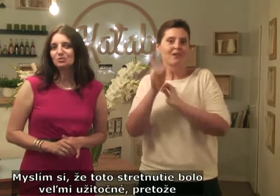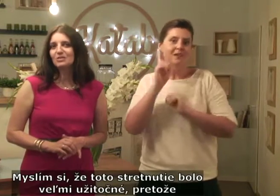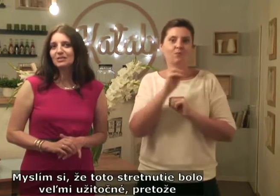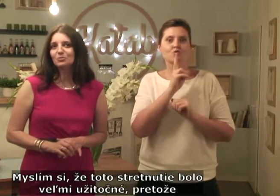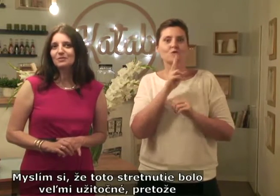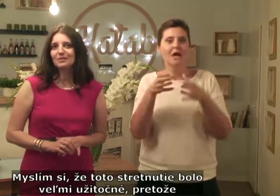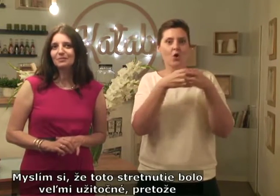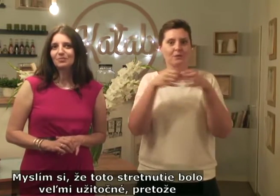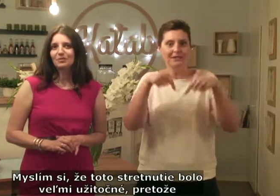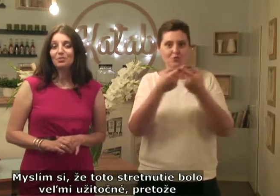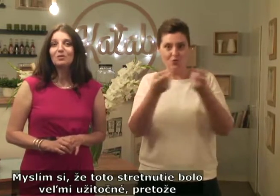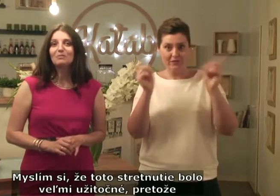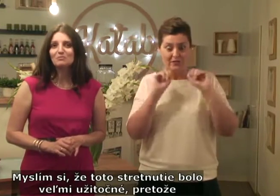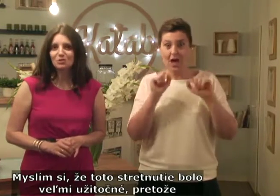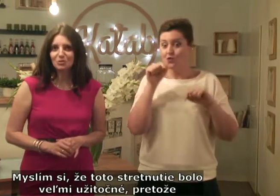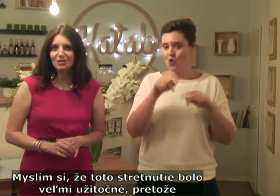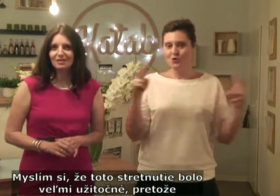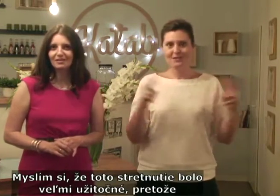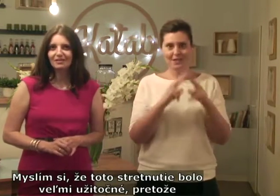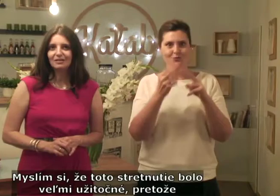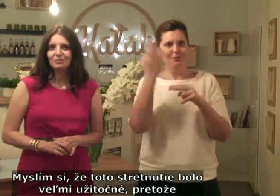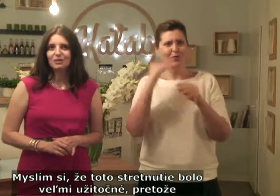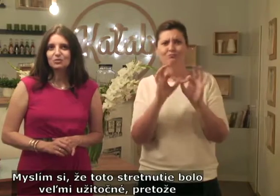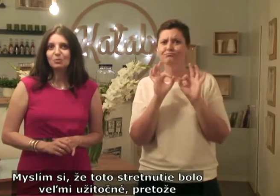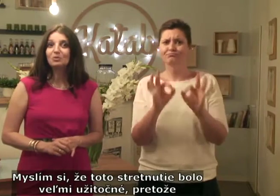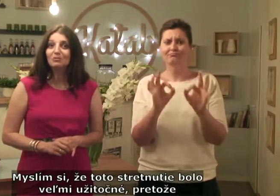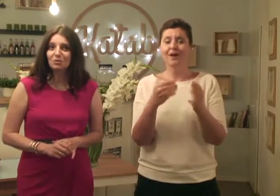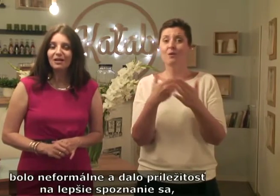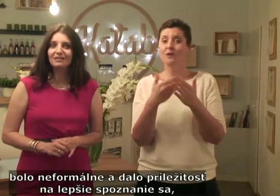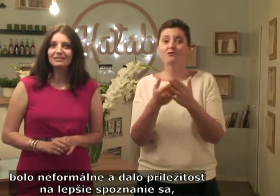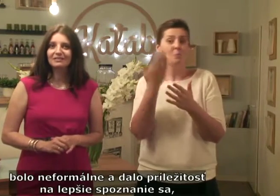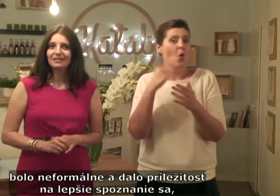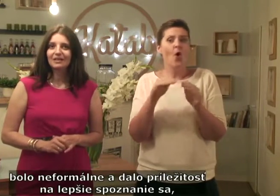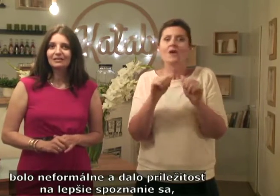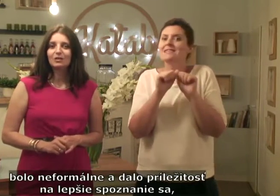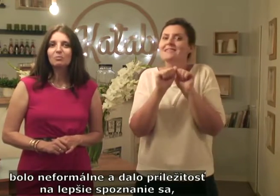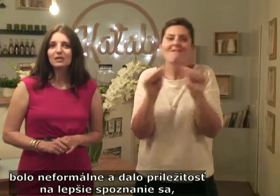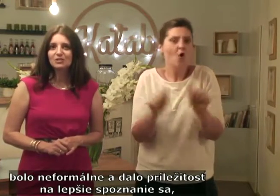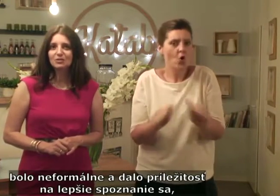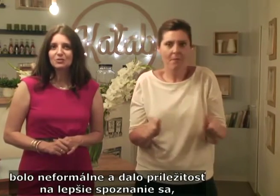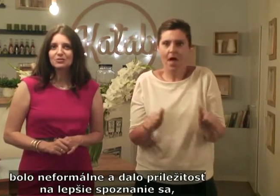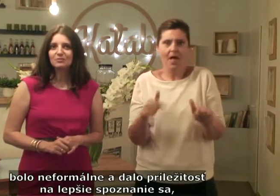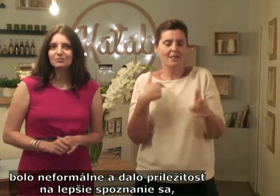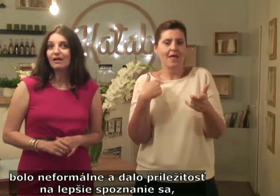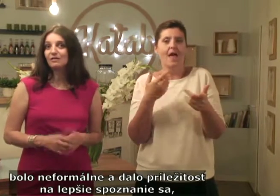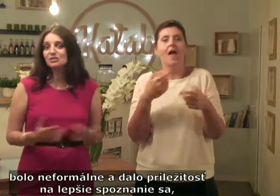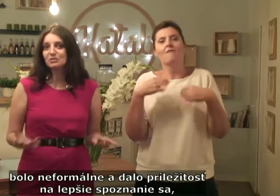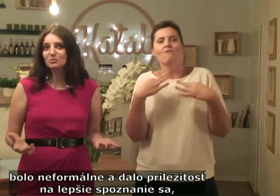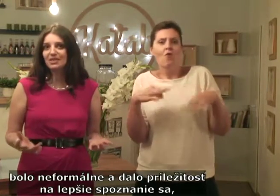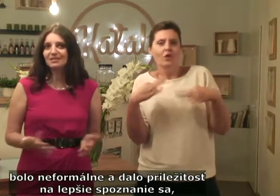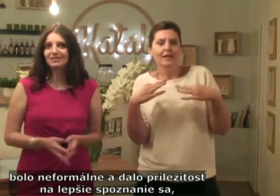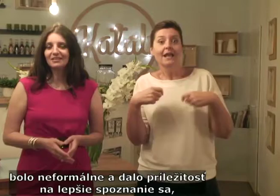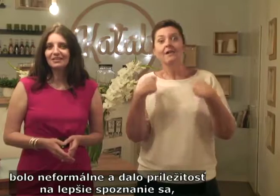si, že toto stretnutie bolo veľmi užitočné, pretože bolo neformálne a dalo príležitosť na